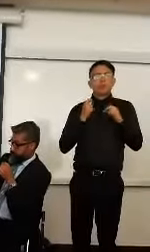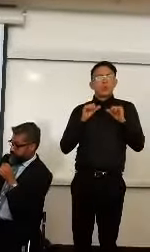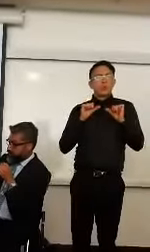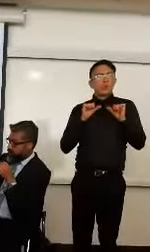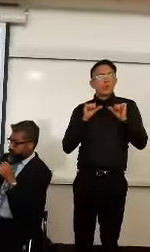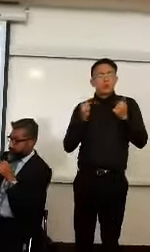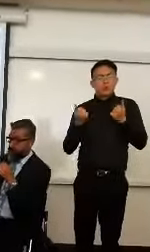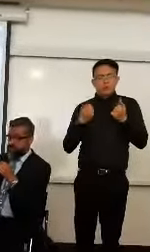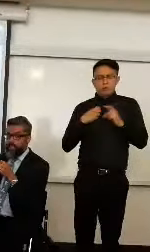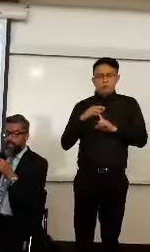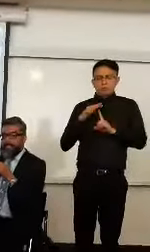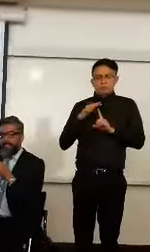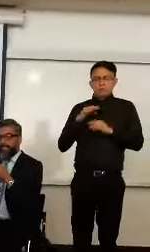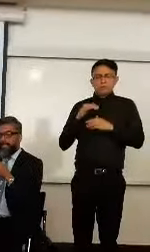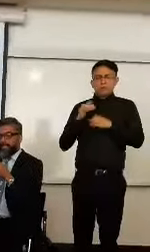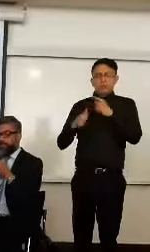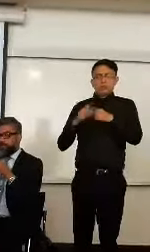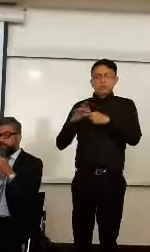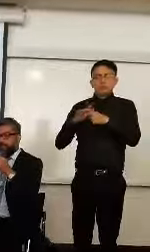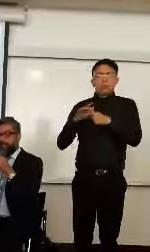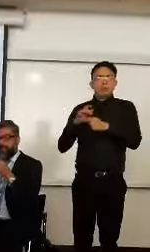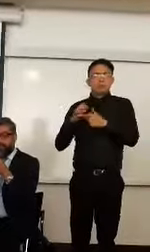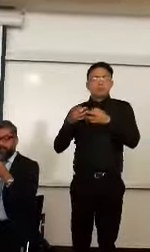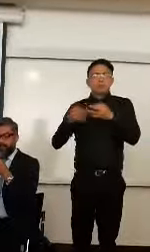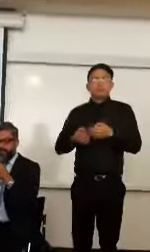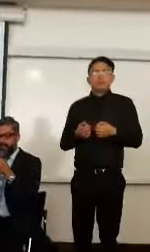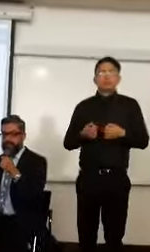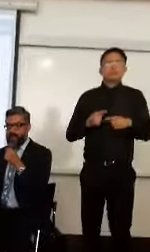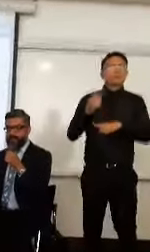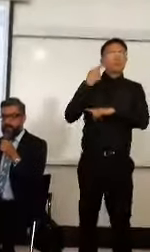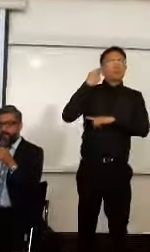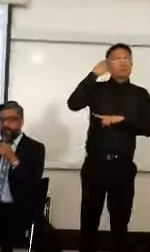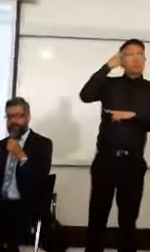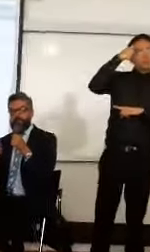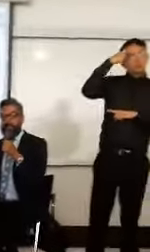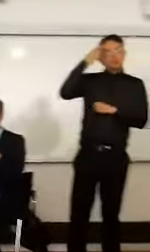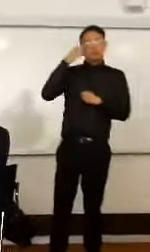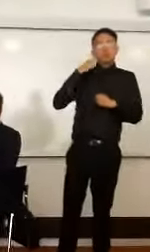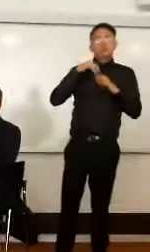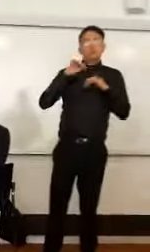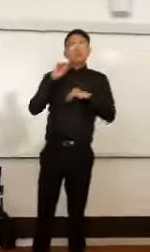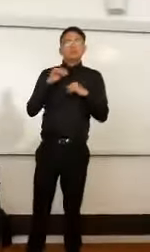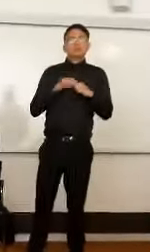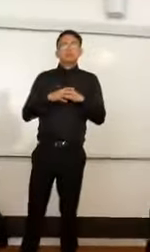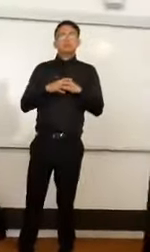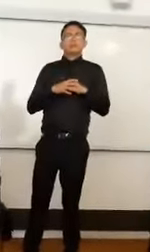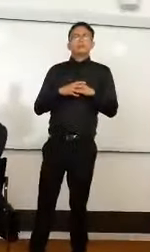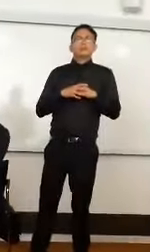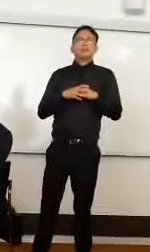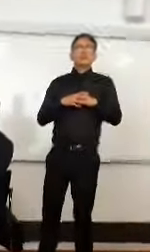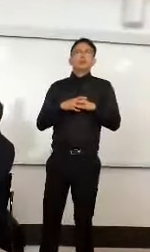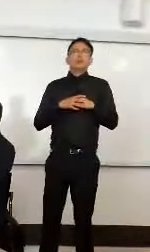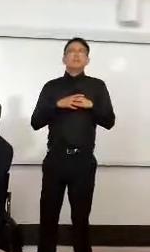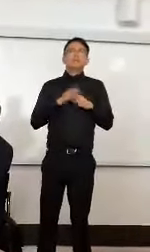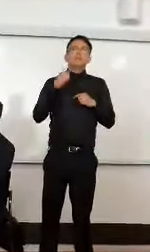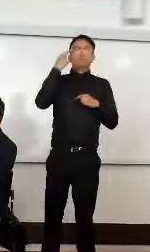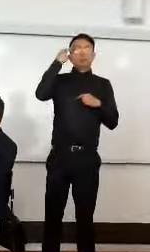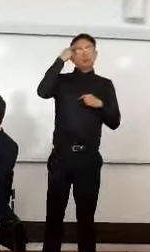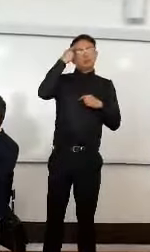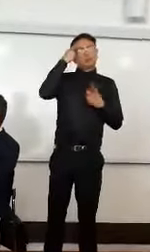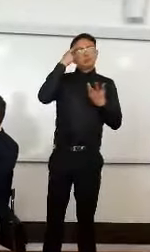resolución, digamos. Retos gigantes, digamos que uno aprende, digamos, no reto, pero es un gran aprendizaje, es